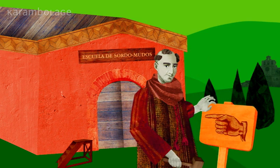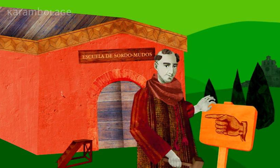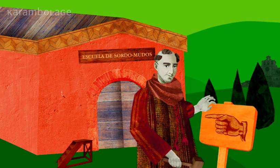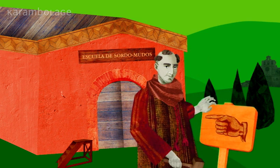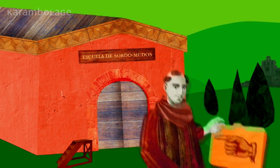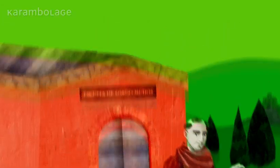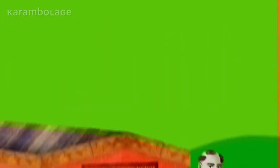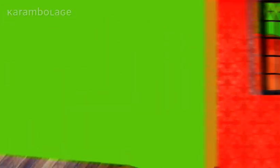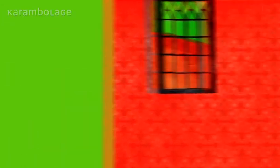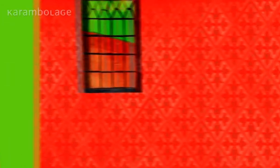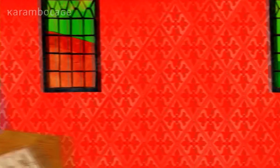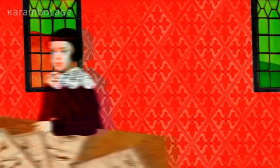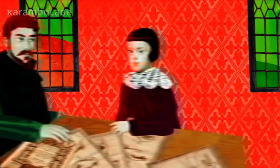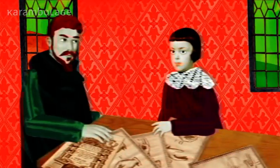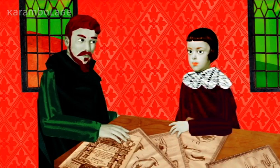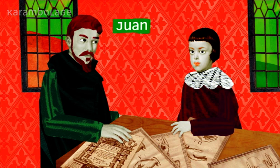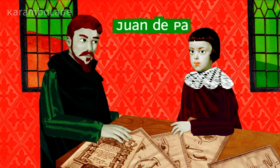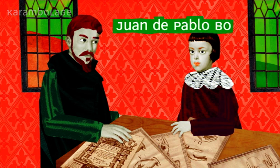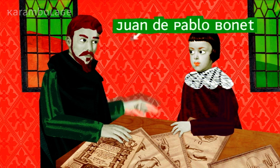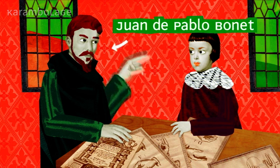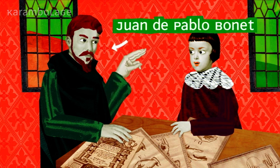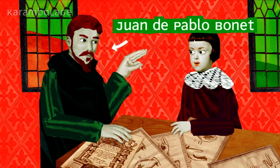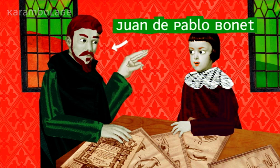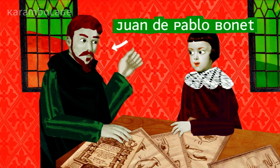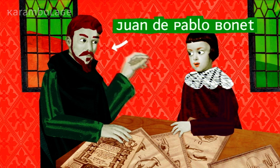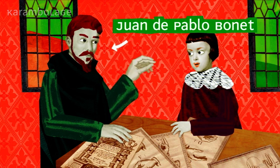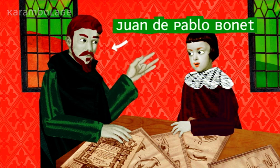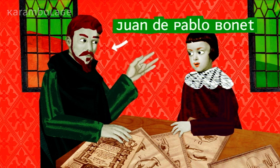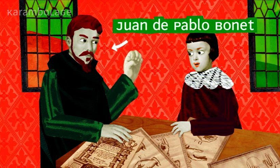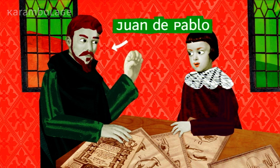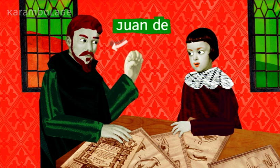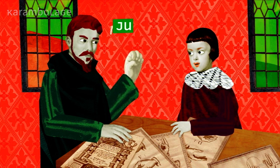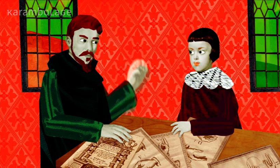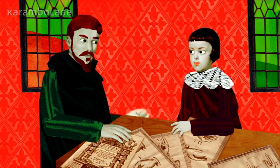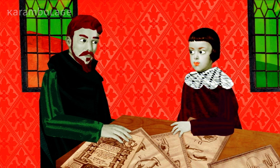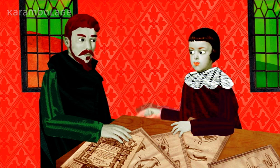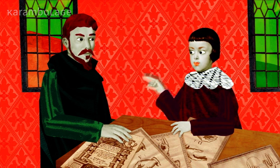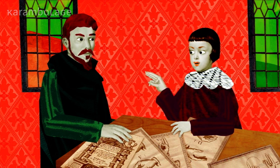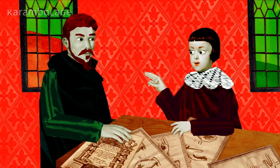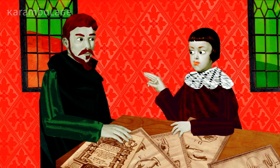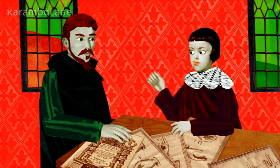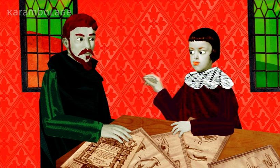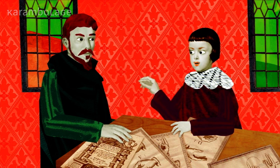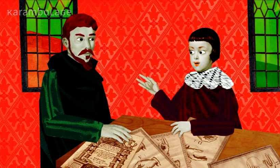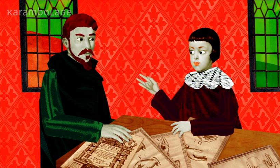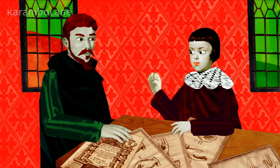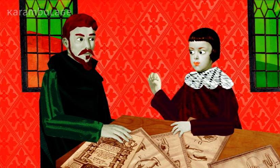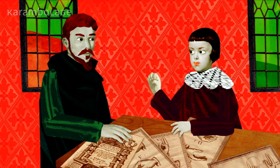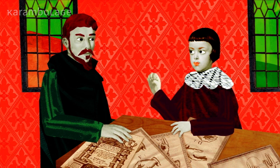verfasst Juan de Pablo Borne, der mit der Erziehung des gehörlosen Sohnes des Connetables von Kastilien beauftragt ist,